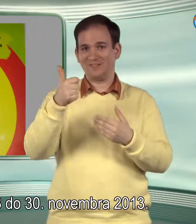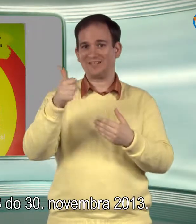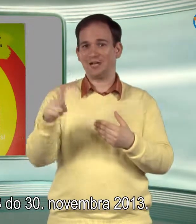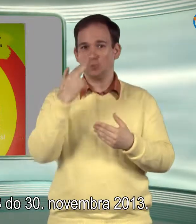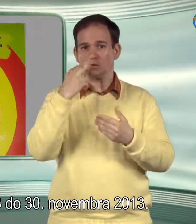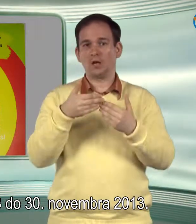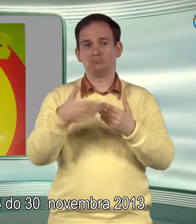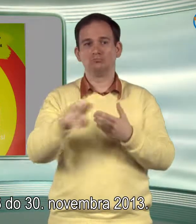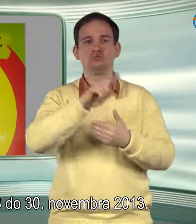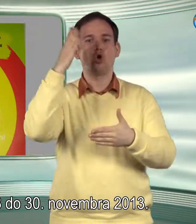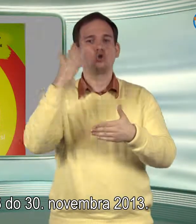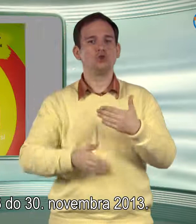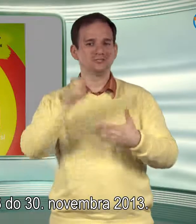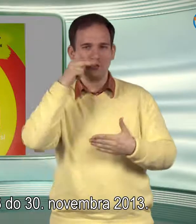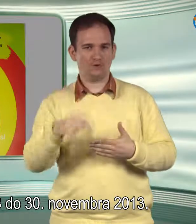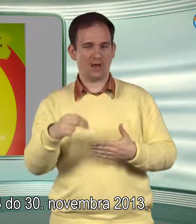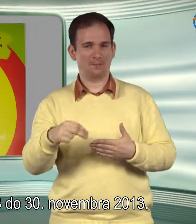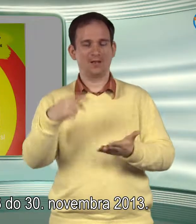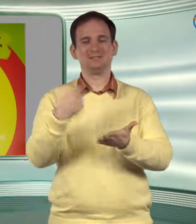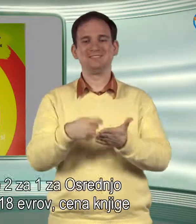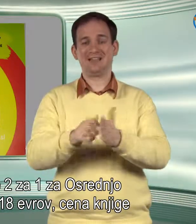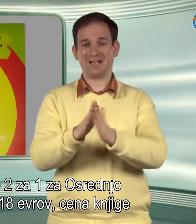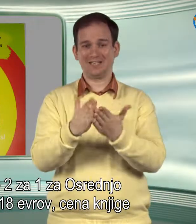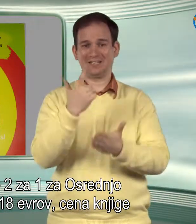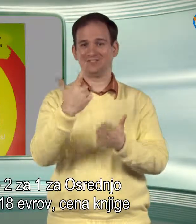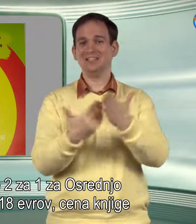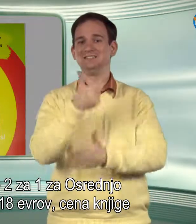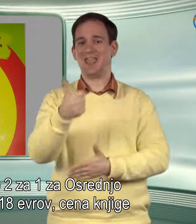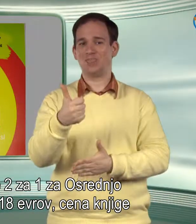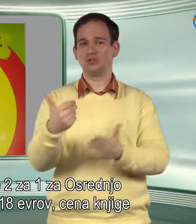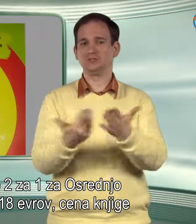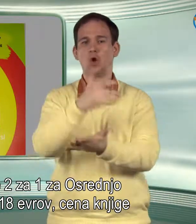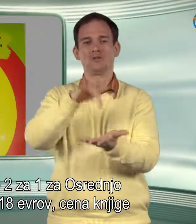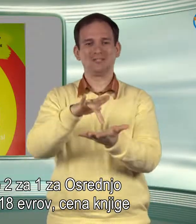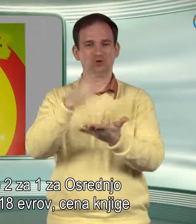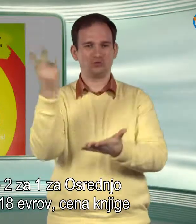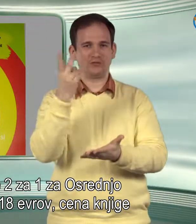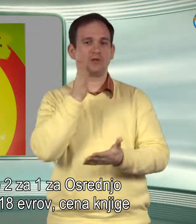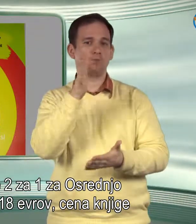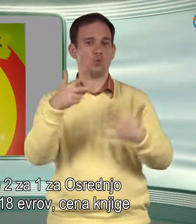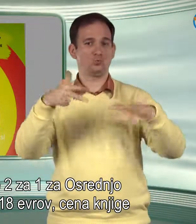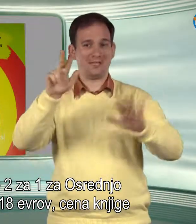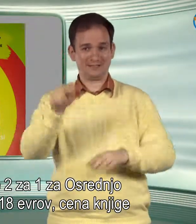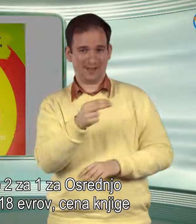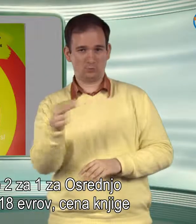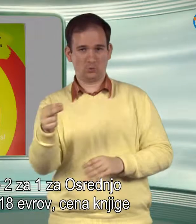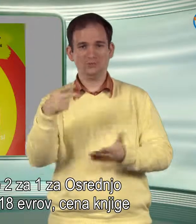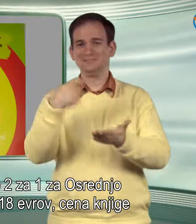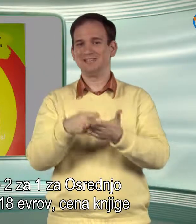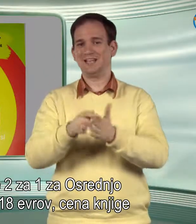do 30. novembra 2013. Cena knjige 2 za 1 za osrednjo Slovenijo bo 18 evrov,